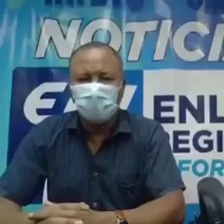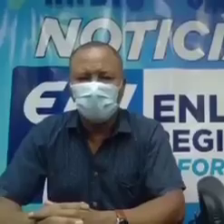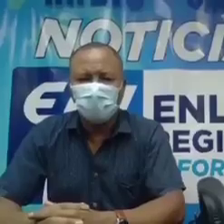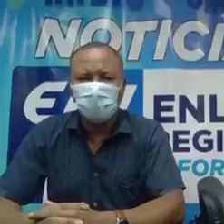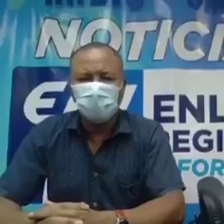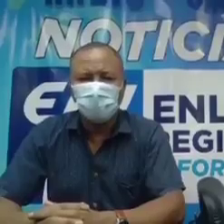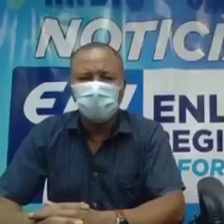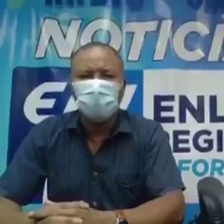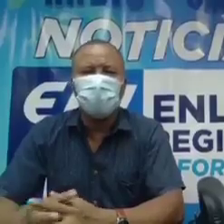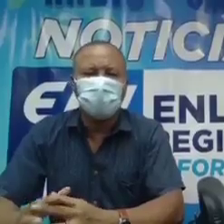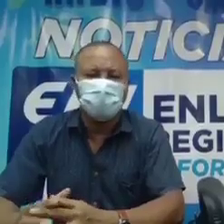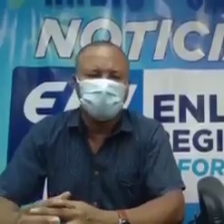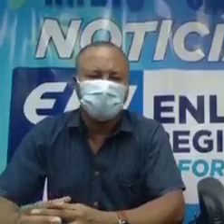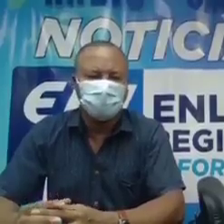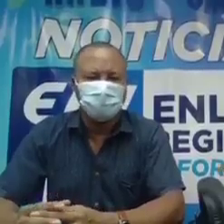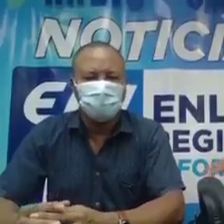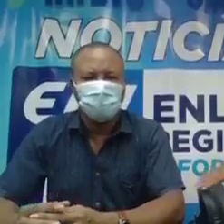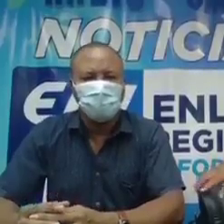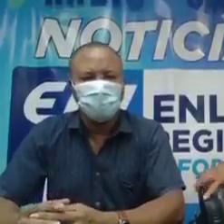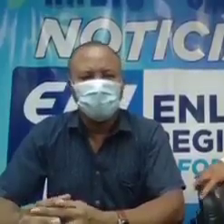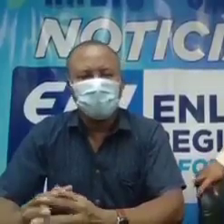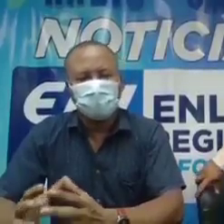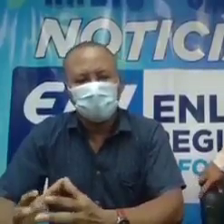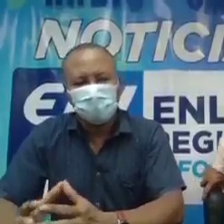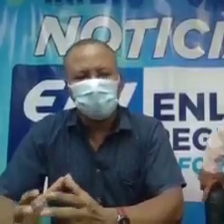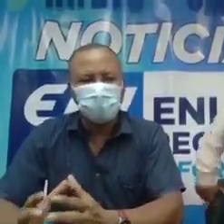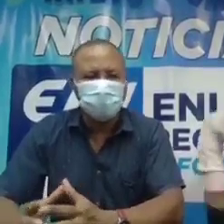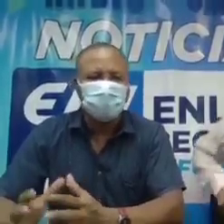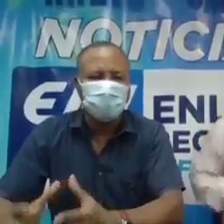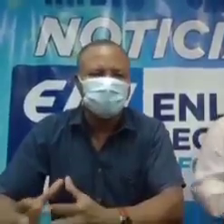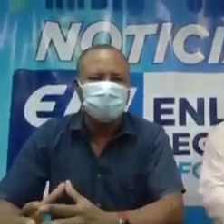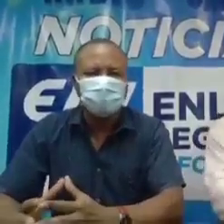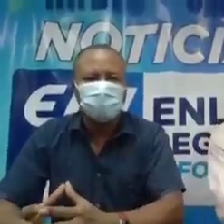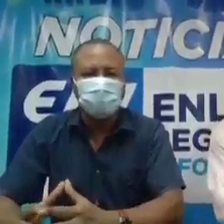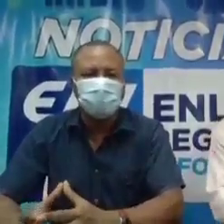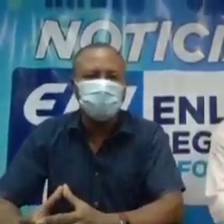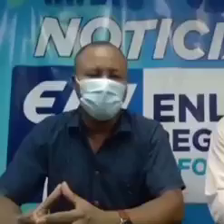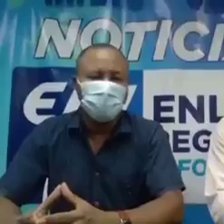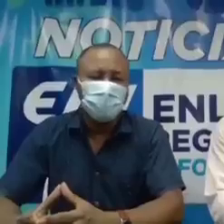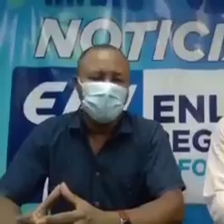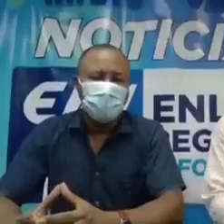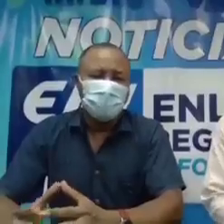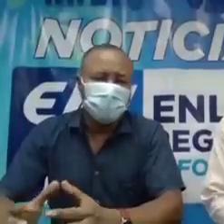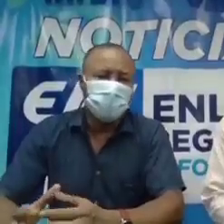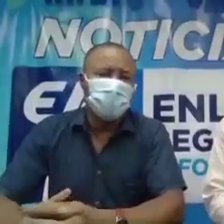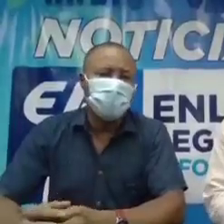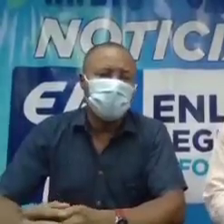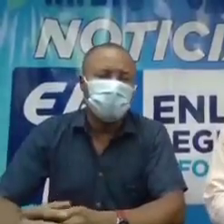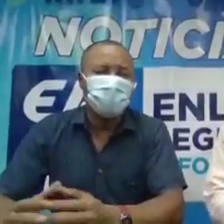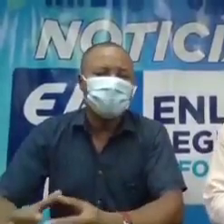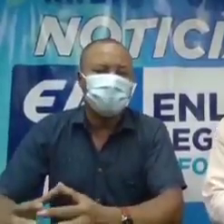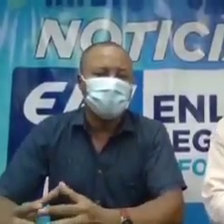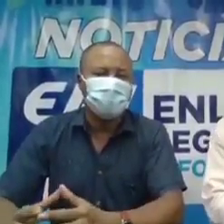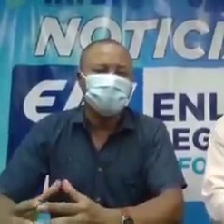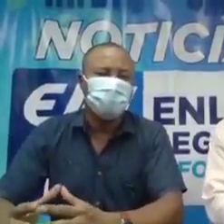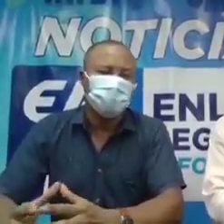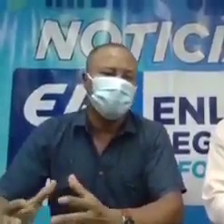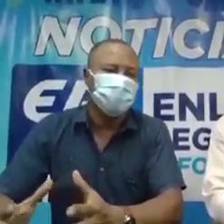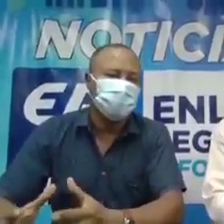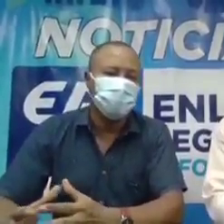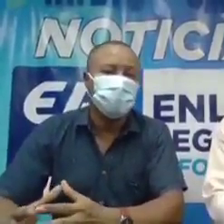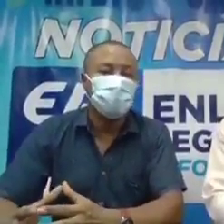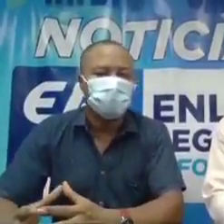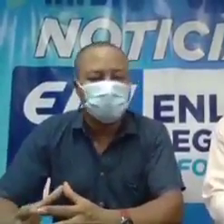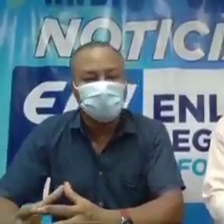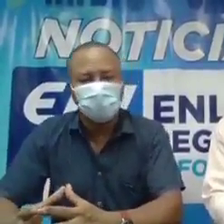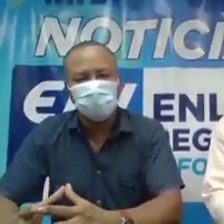la oportunidad para que legisle y fiscalice a favor de ello, hoy quieran arrogarse atribuciones